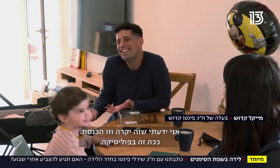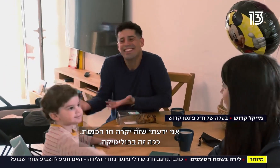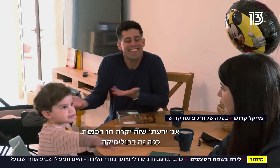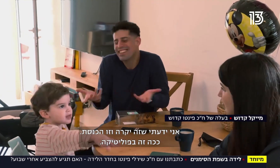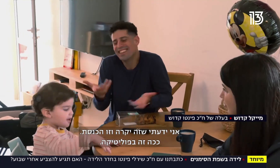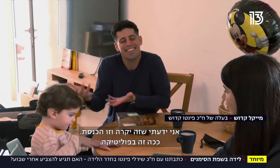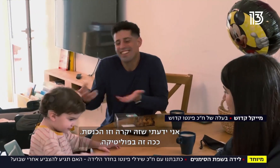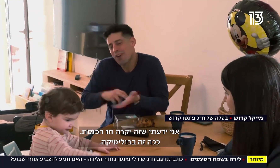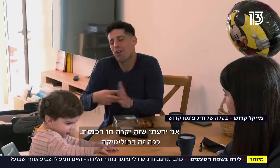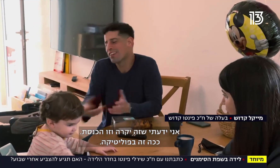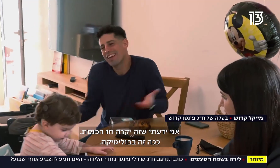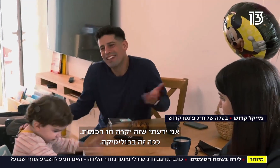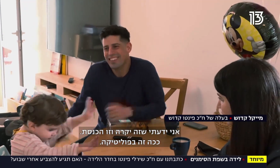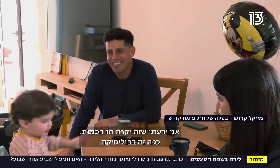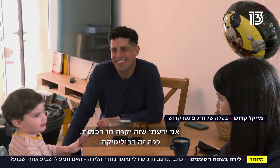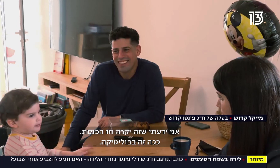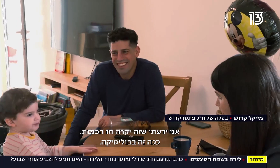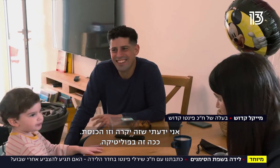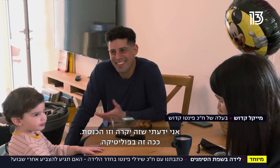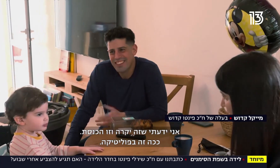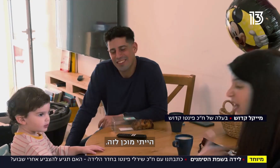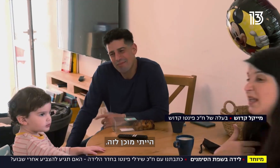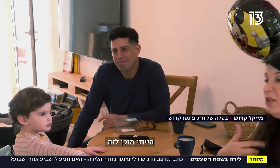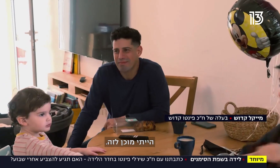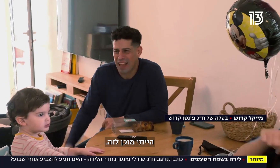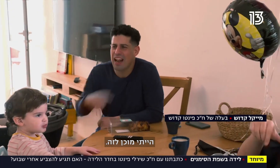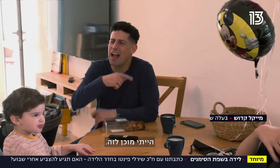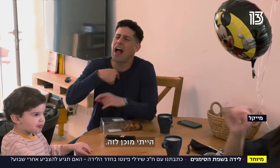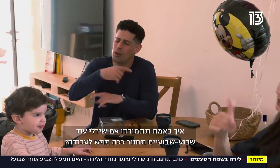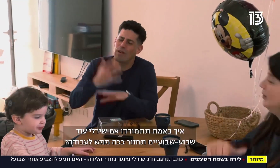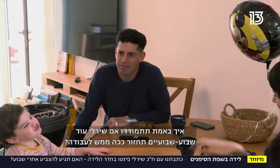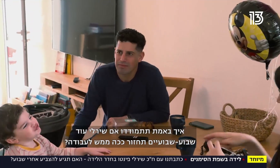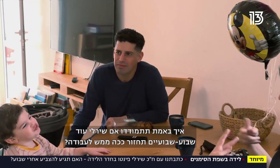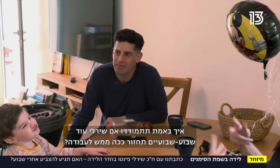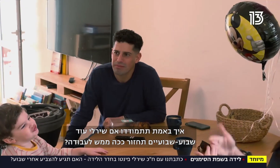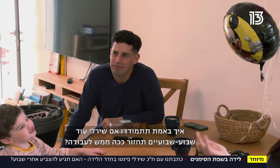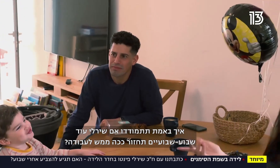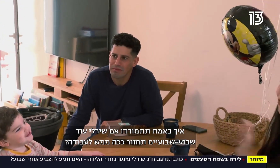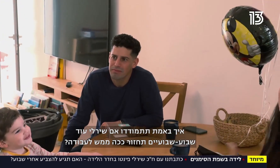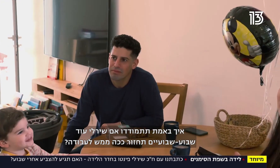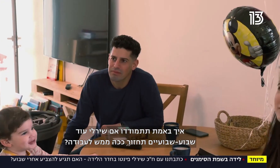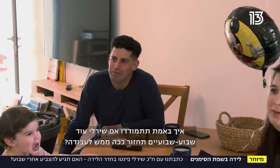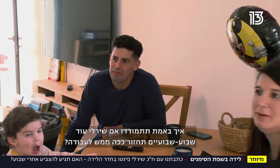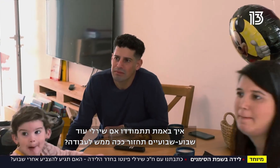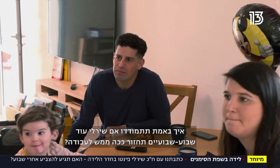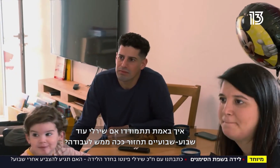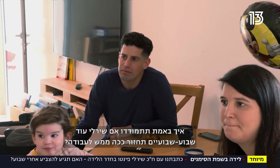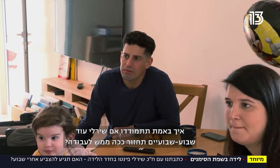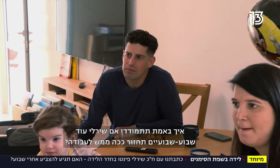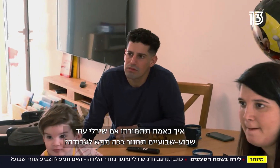זה כנסת, זה ככה זה, ככה זה בפוליטיקה. הייתי מוכן לזה. איך באמת התמודדו עם שירלי עוד שבוע, שבועיים, תחזור